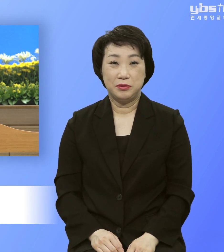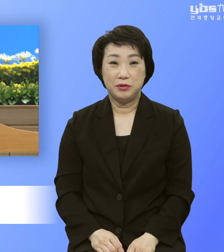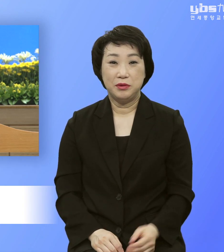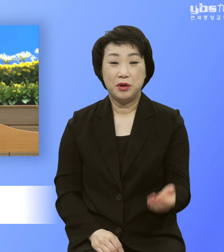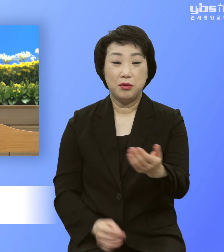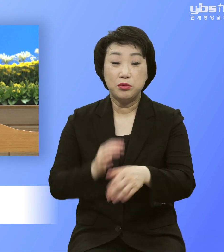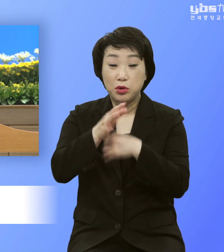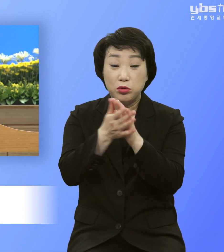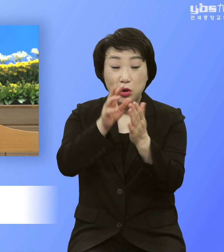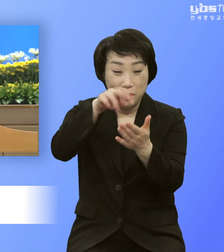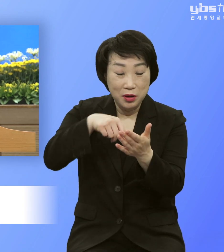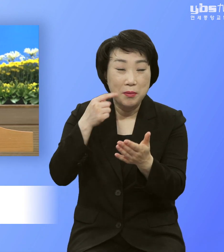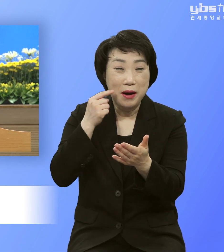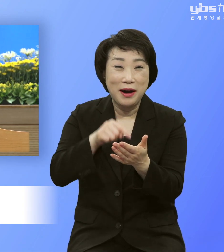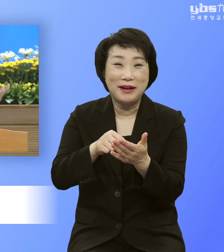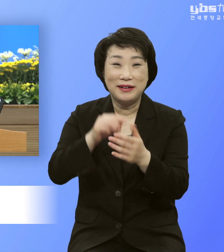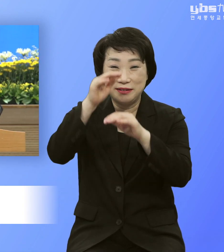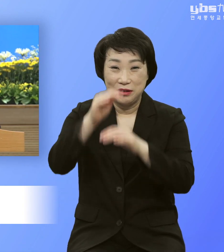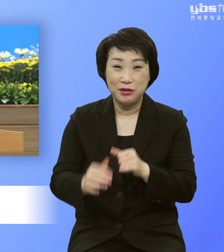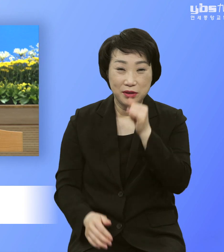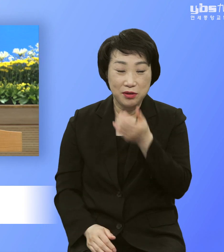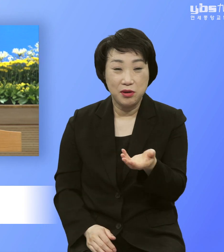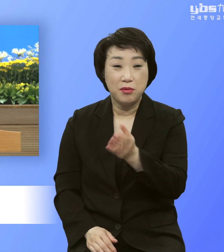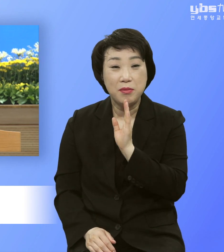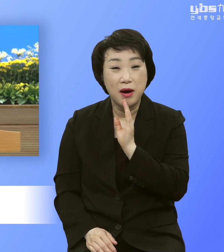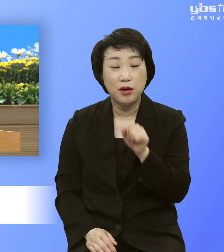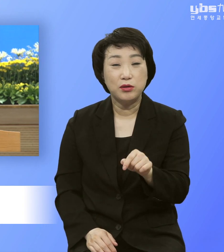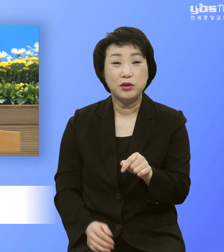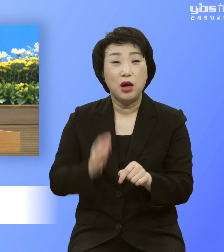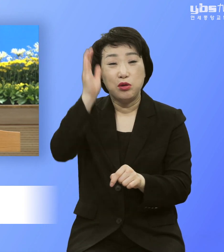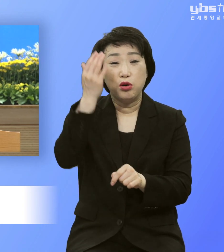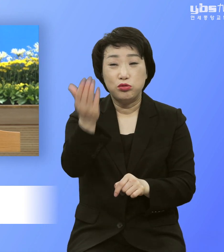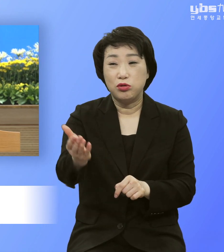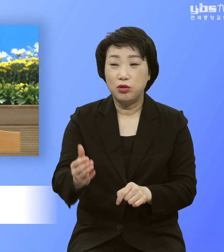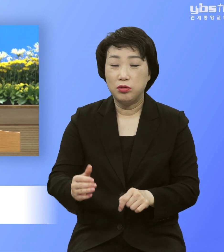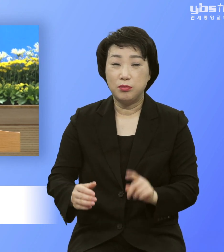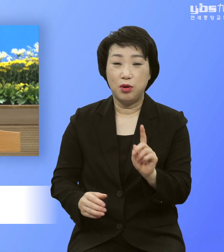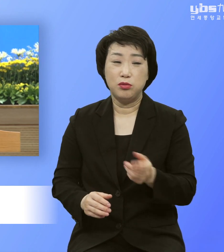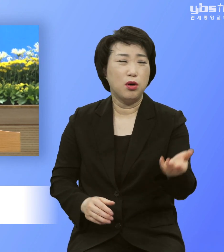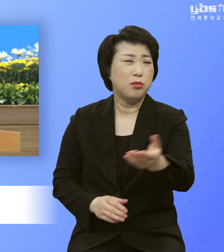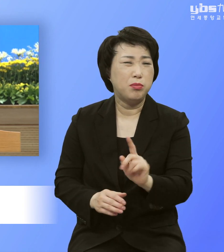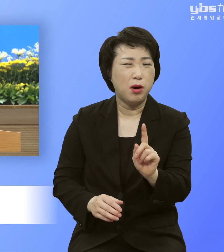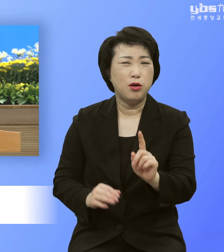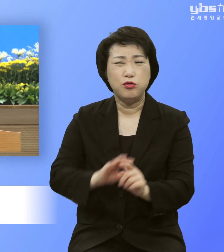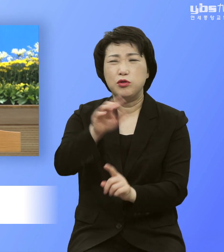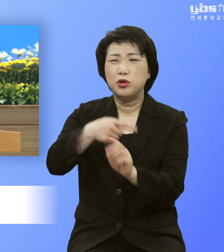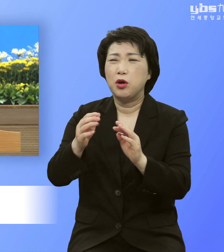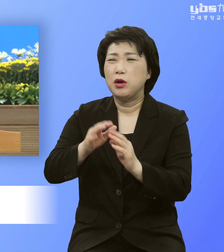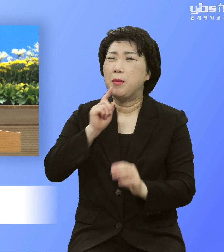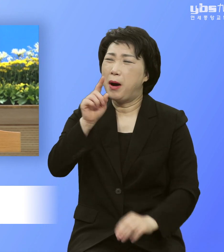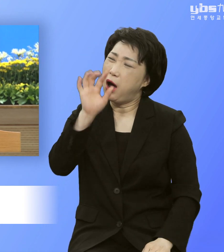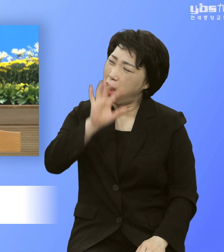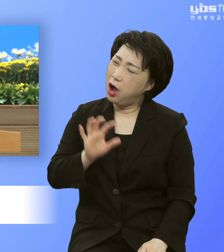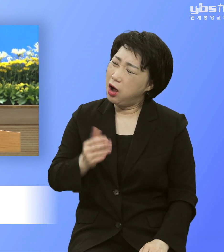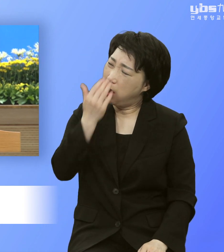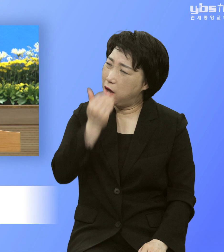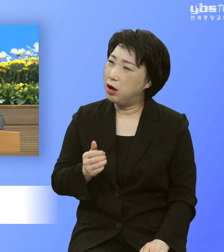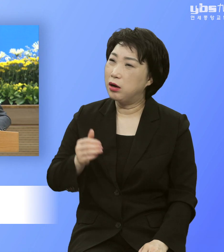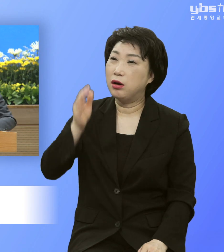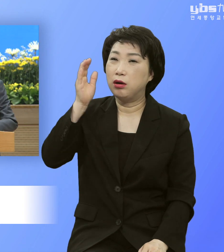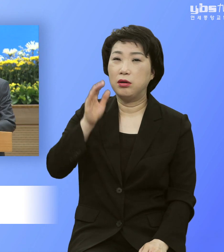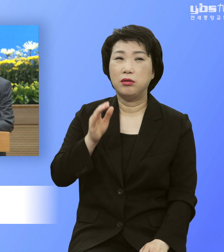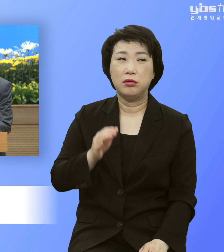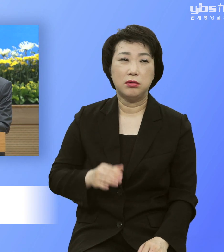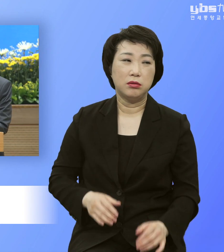그럼 성경에 그 얘기예요. 근데 그 소리 온다고 맨 우리 교회는 한 소리 또 오고 한 소리 또 온다고. 왜